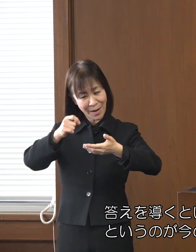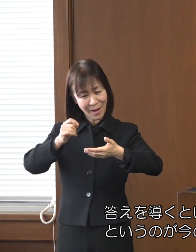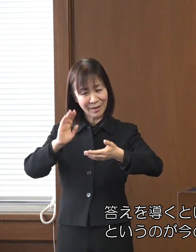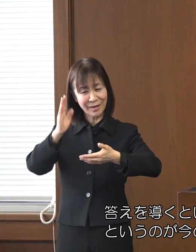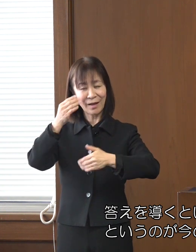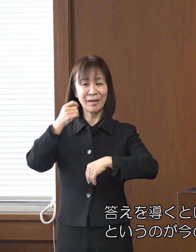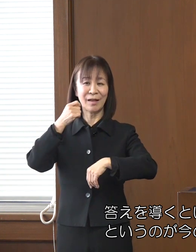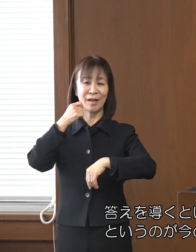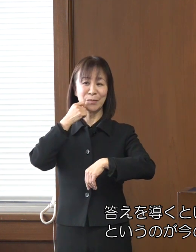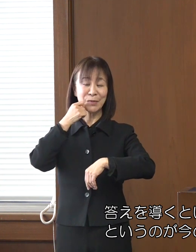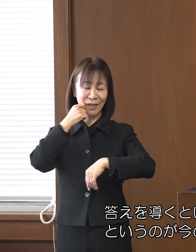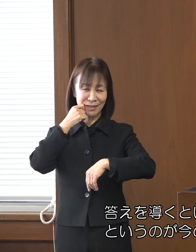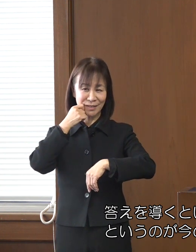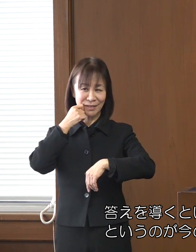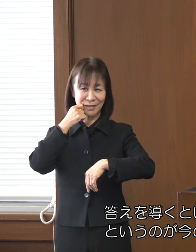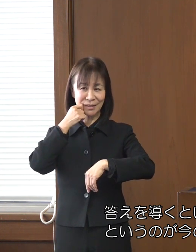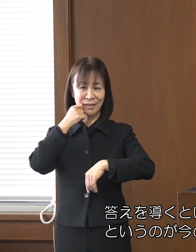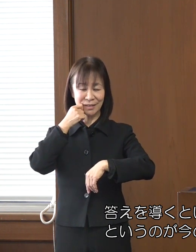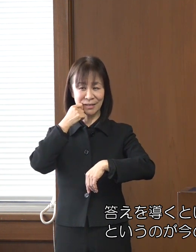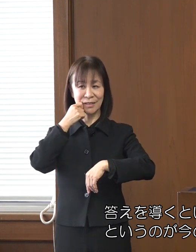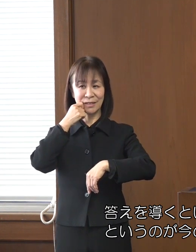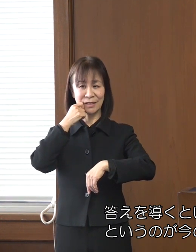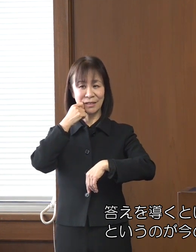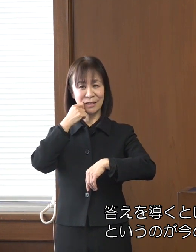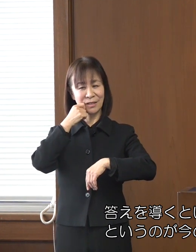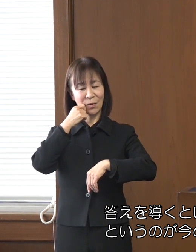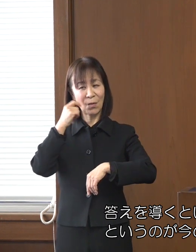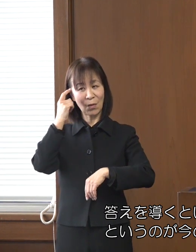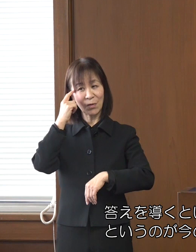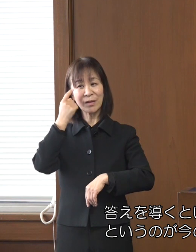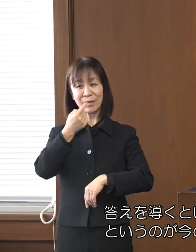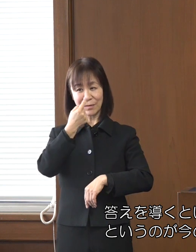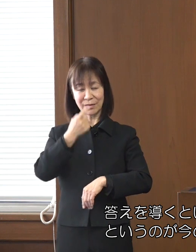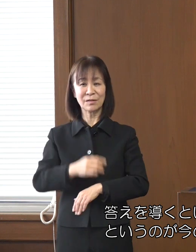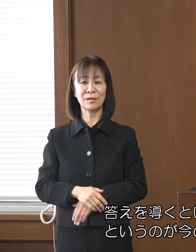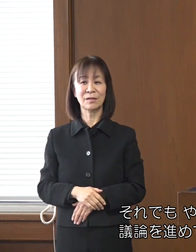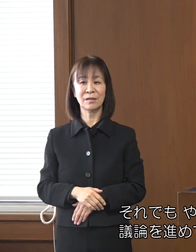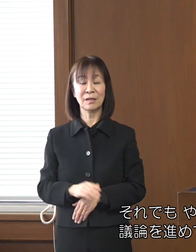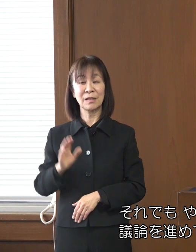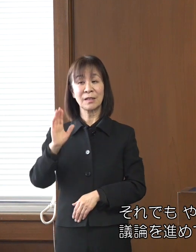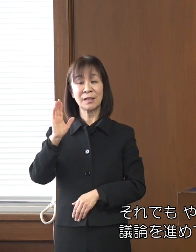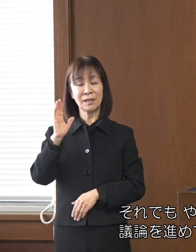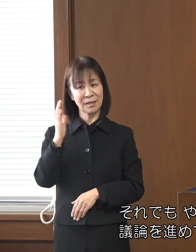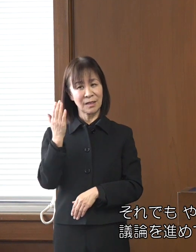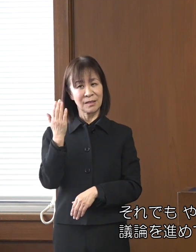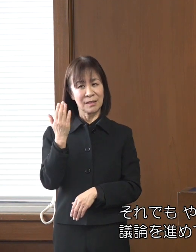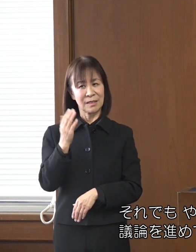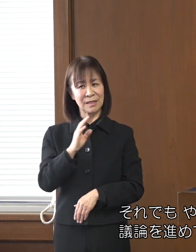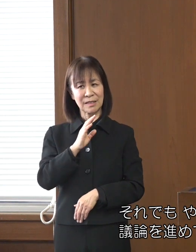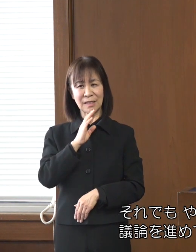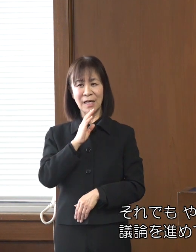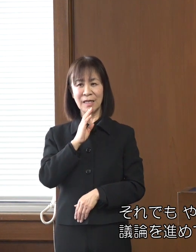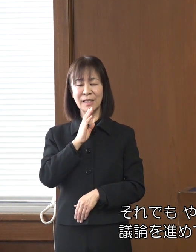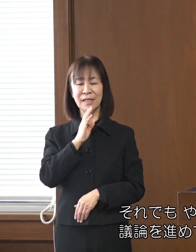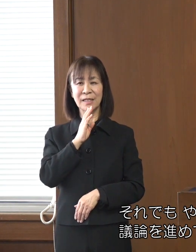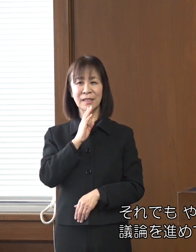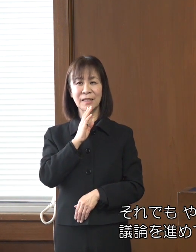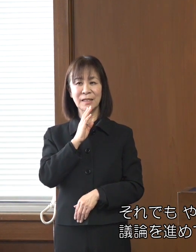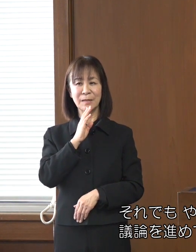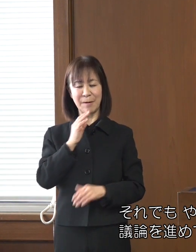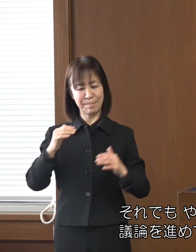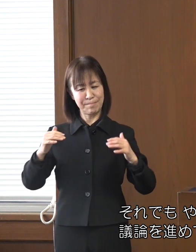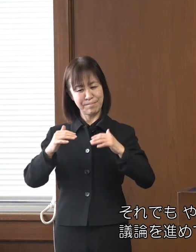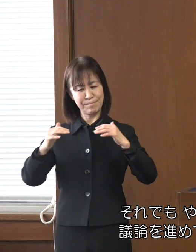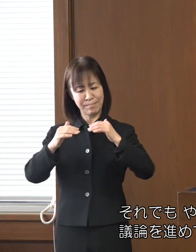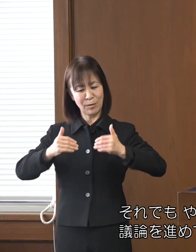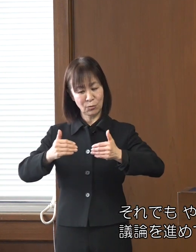が、まあ、今の感想でもあるんだけれども、まあ、それでもやはり議論